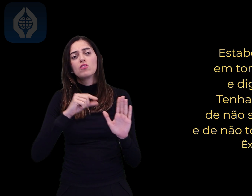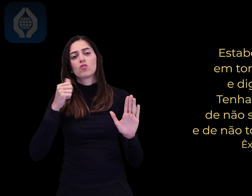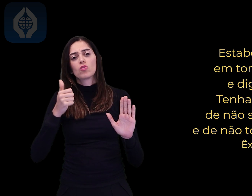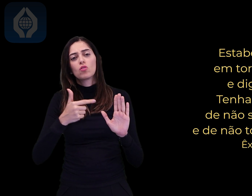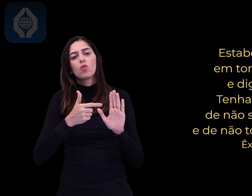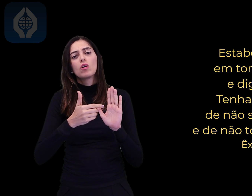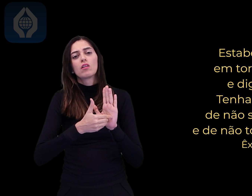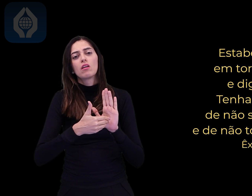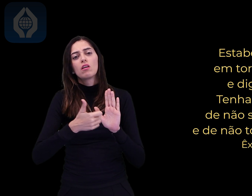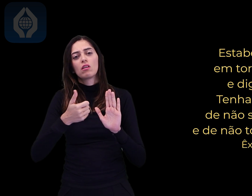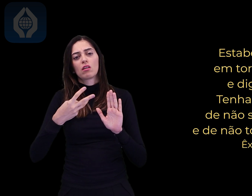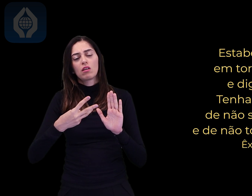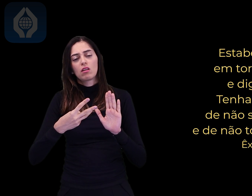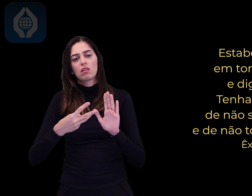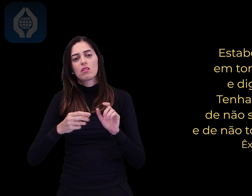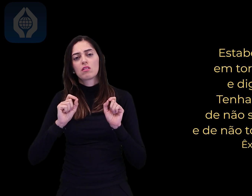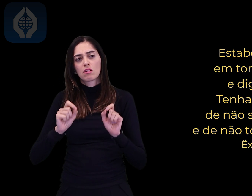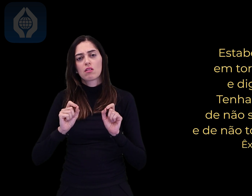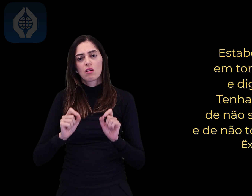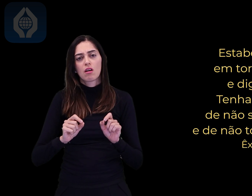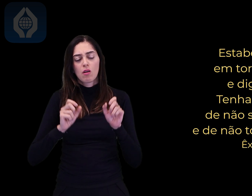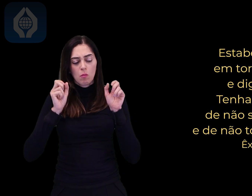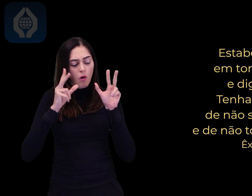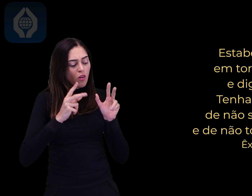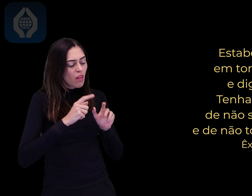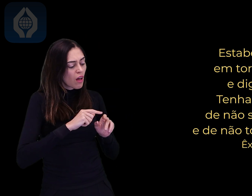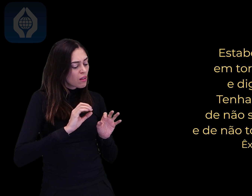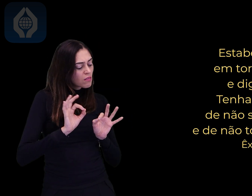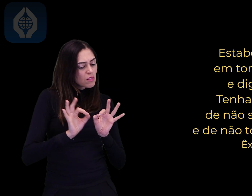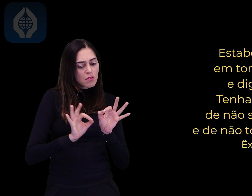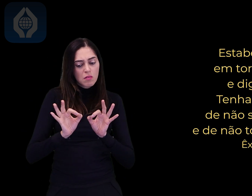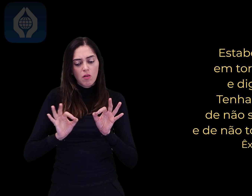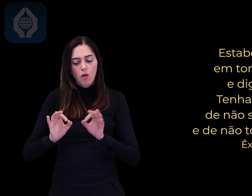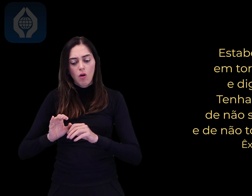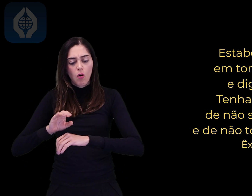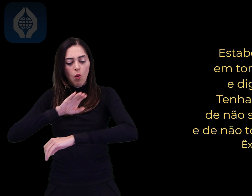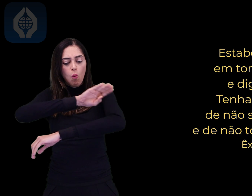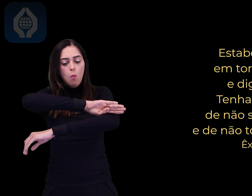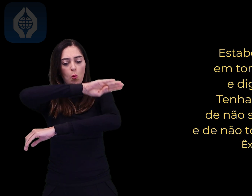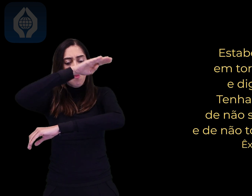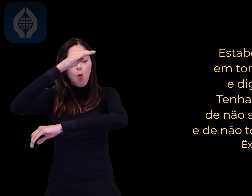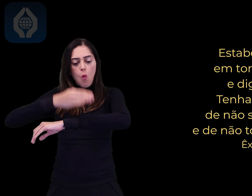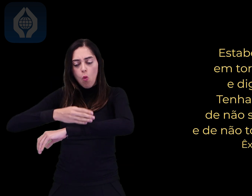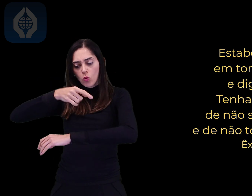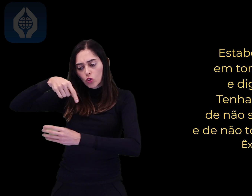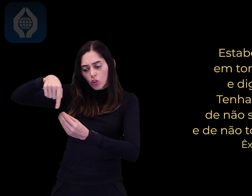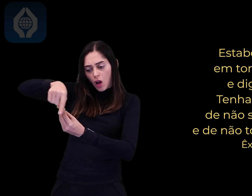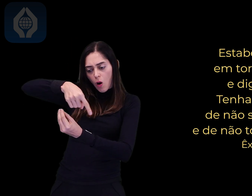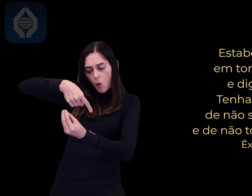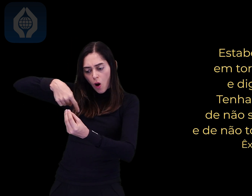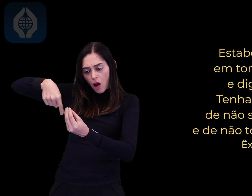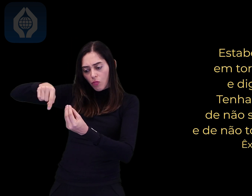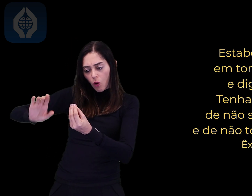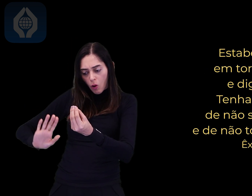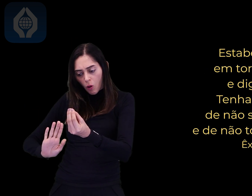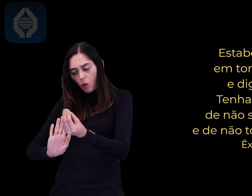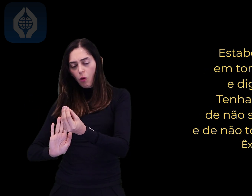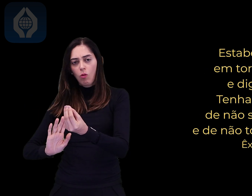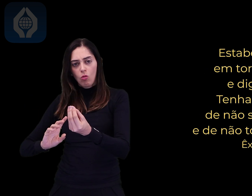12 a 13. Estabeleça limites em torno do monte e diga ao povo: tenham cuidado de não subir